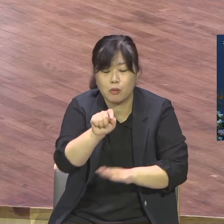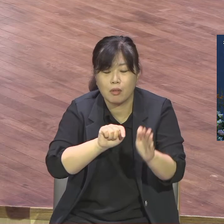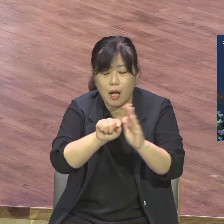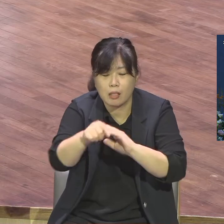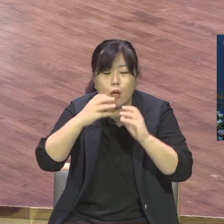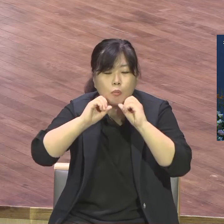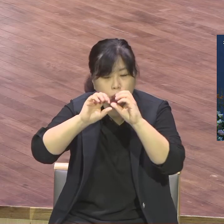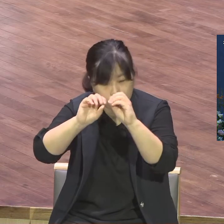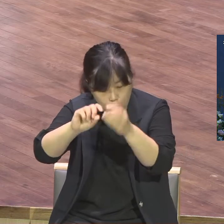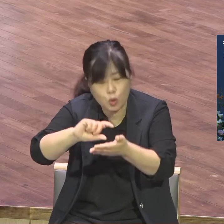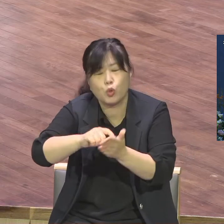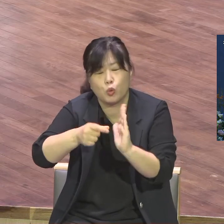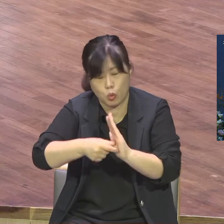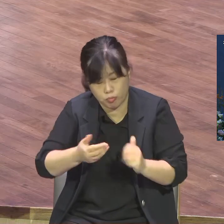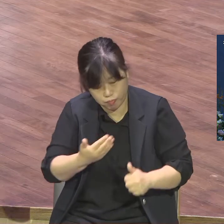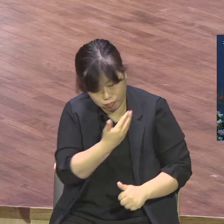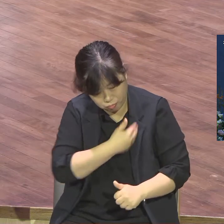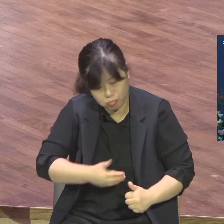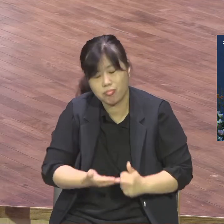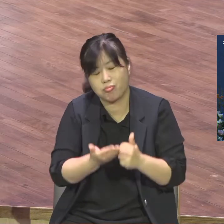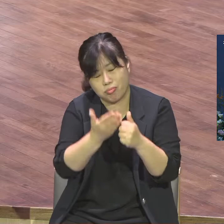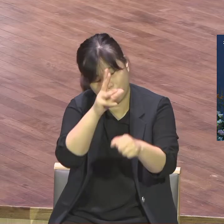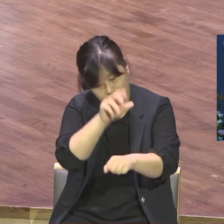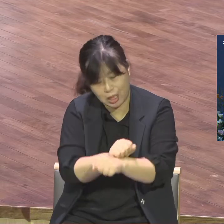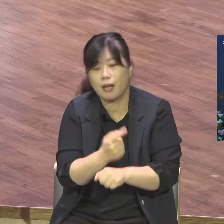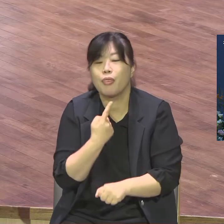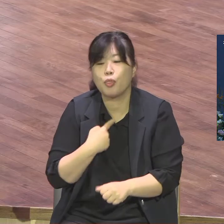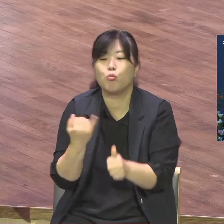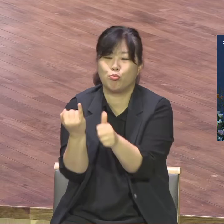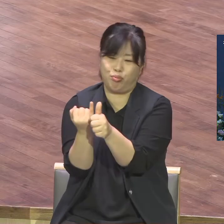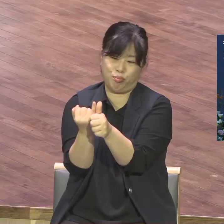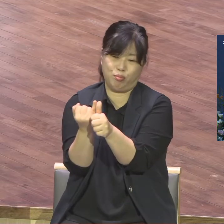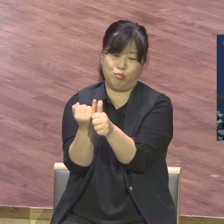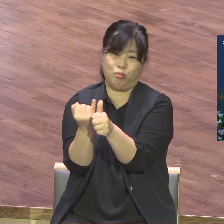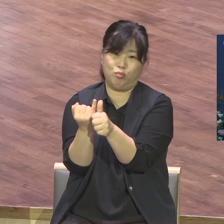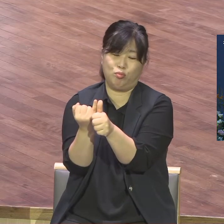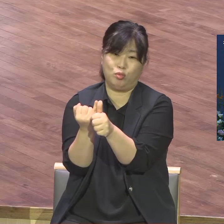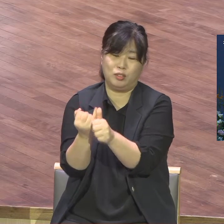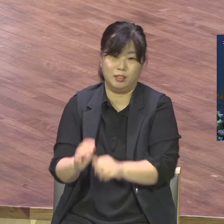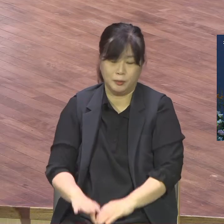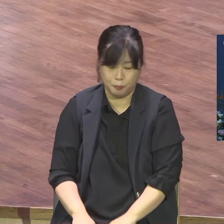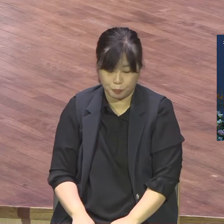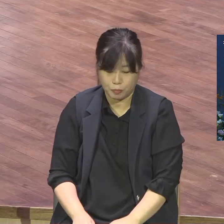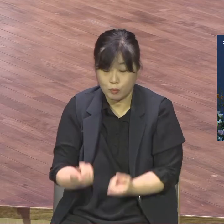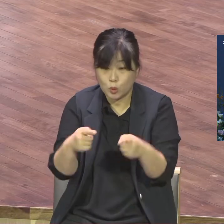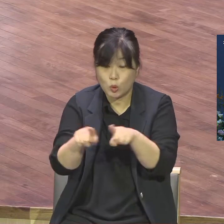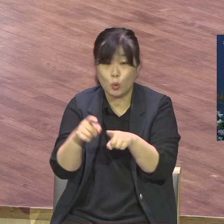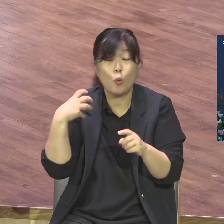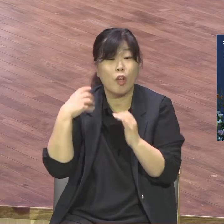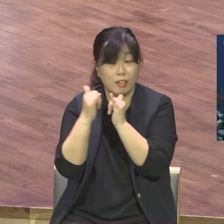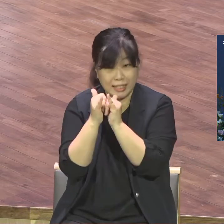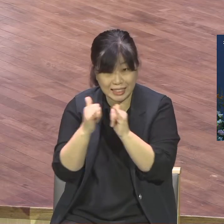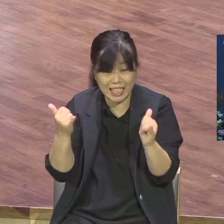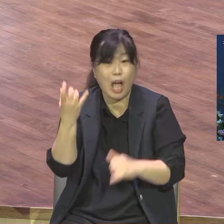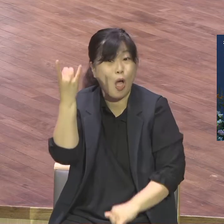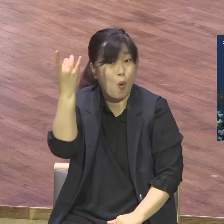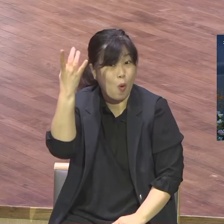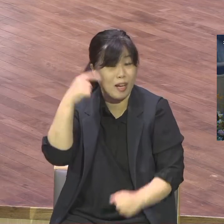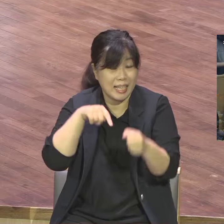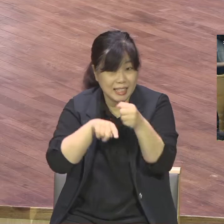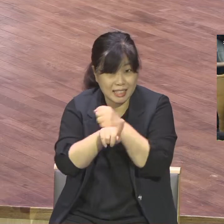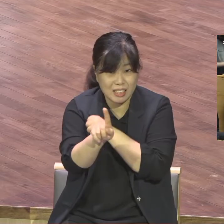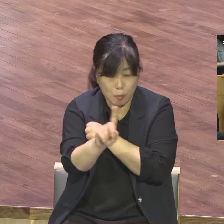말로 세네르구스라고 합니다. 이 세네르구스라는데 어떤 일에 동일한 목적과 한 마음을 가지고